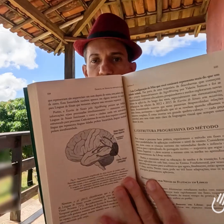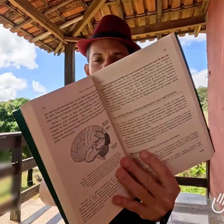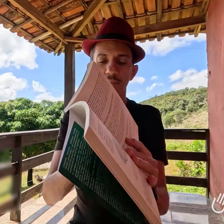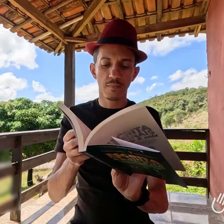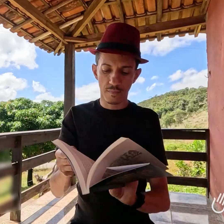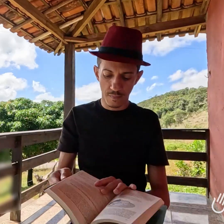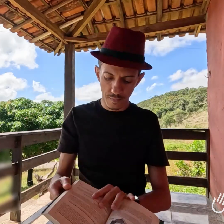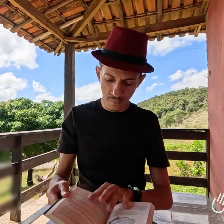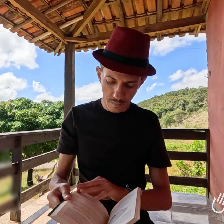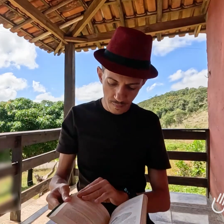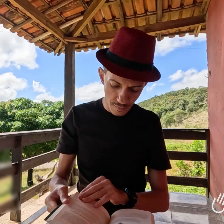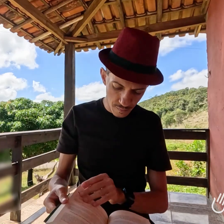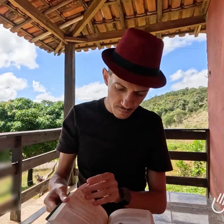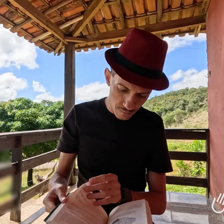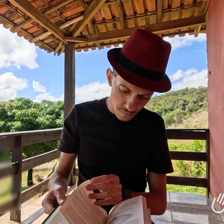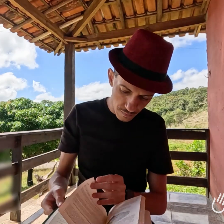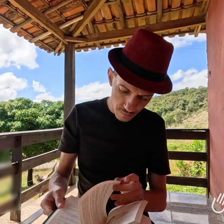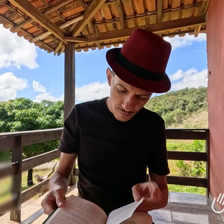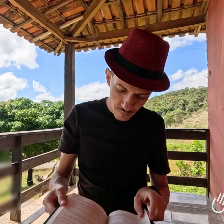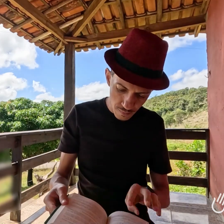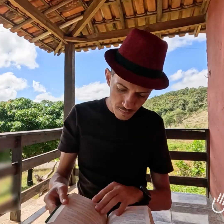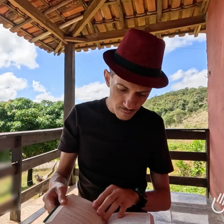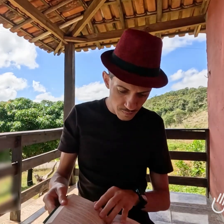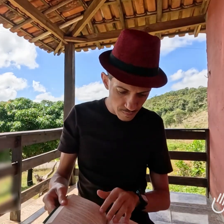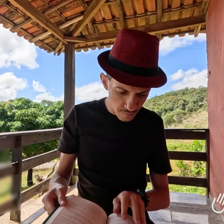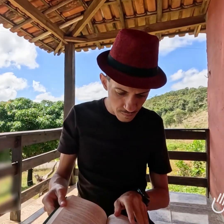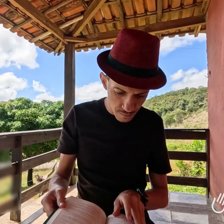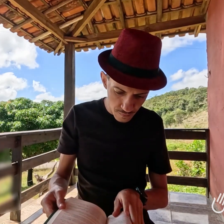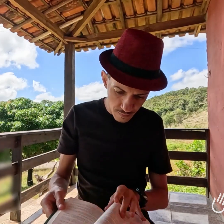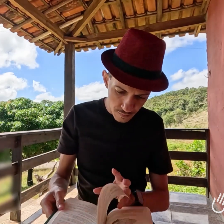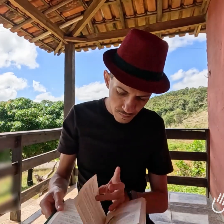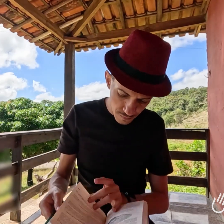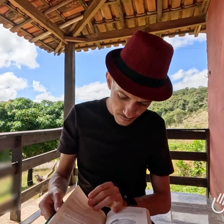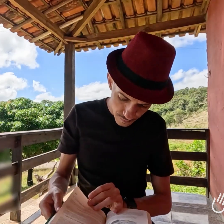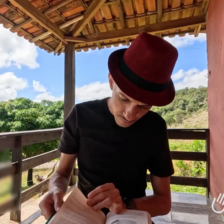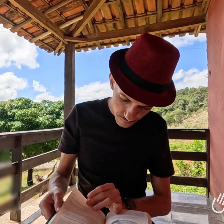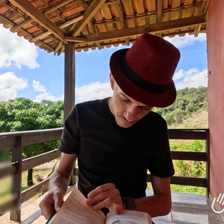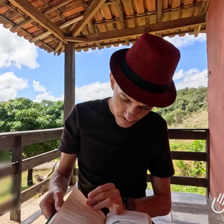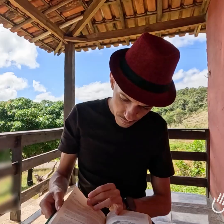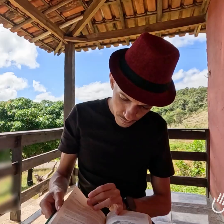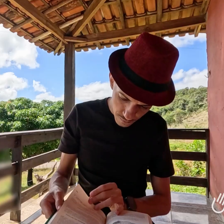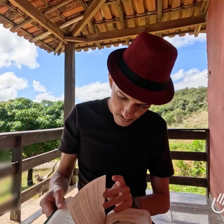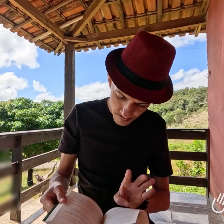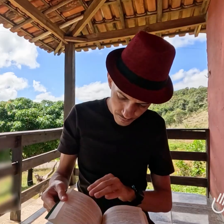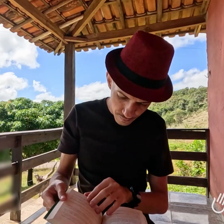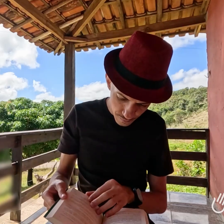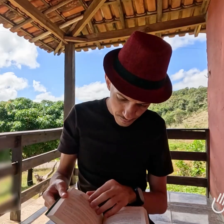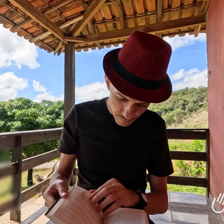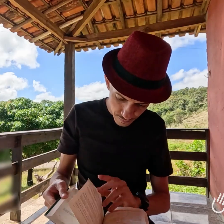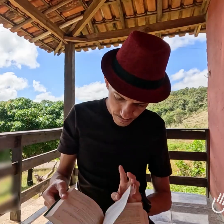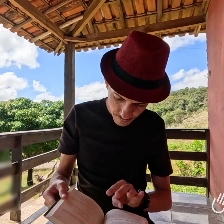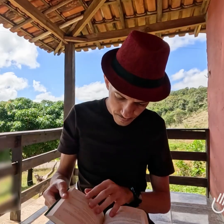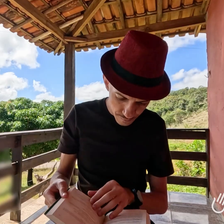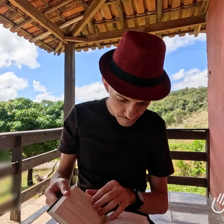é que começa esse aprofundamento. Tem esse esquema aqui do cérebro, deixa eu